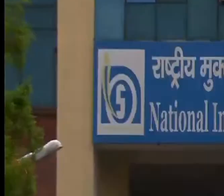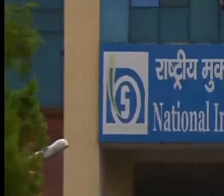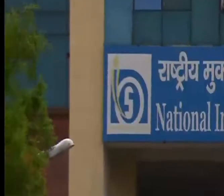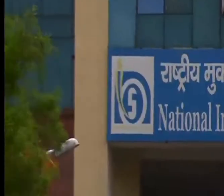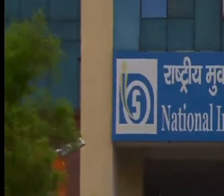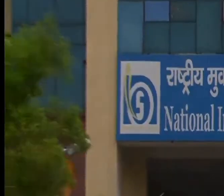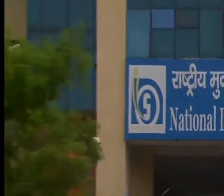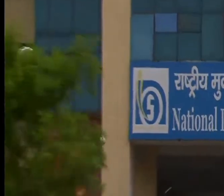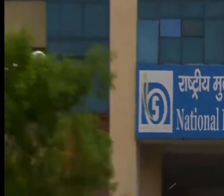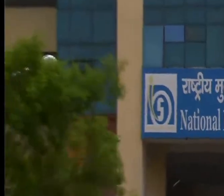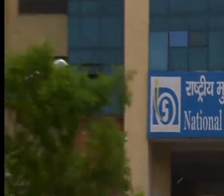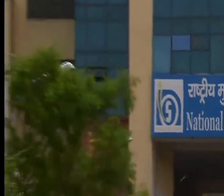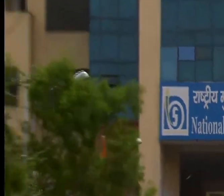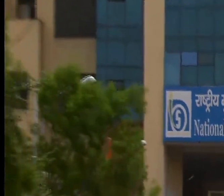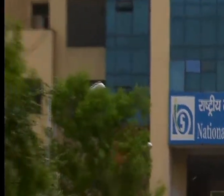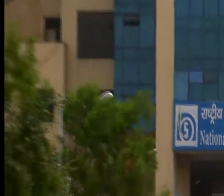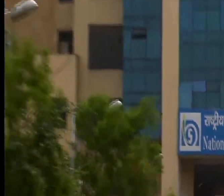विद्यालय जो मुक्त हो।